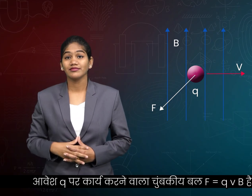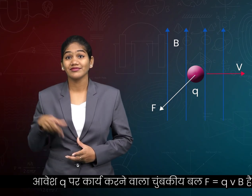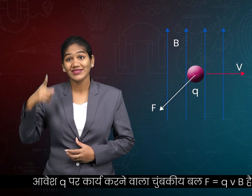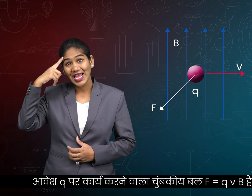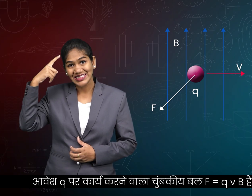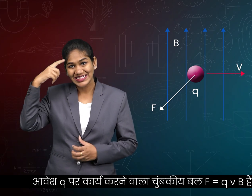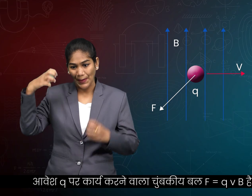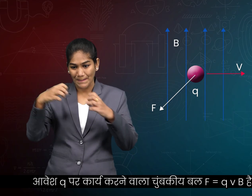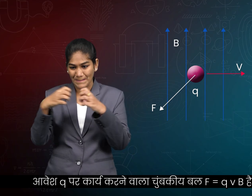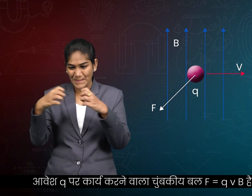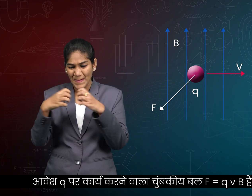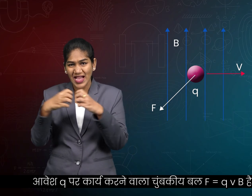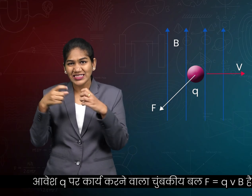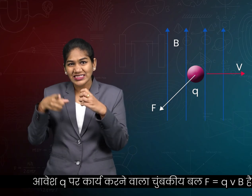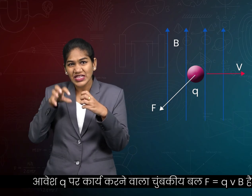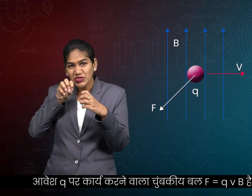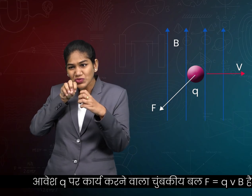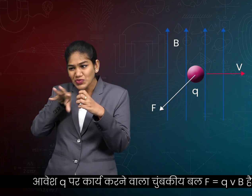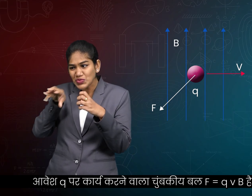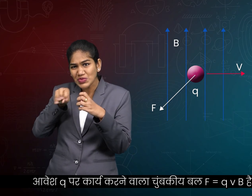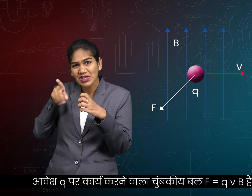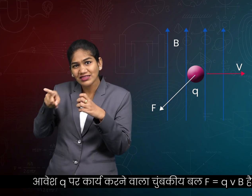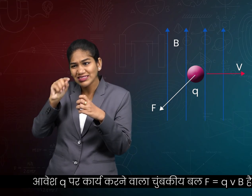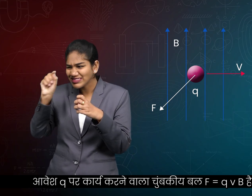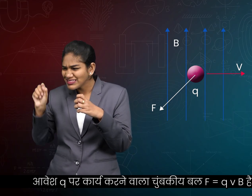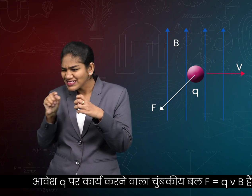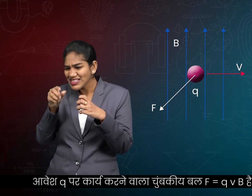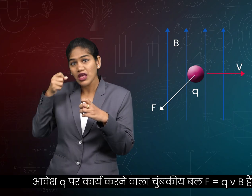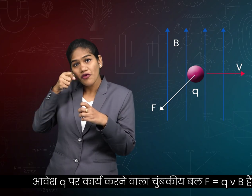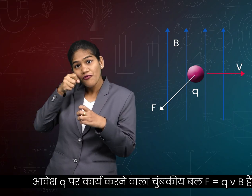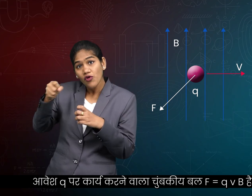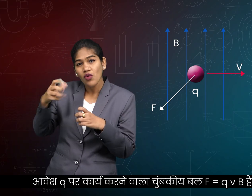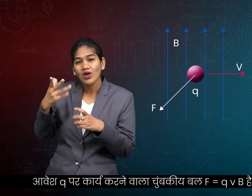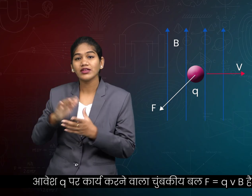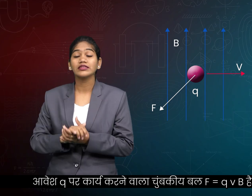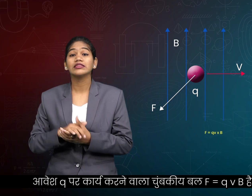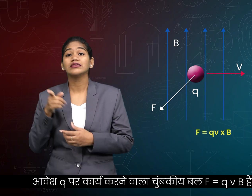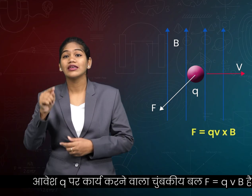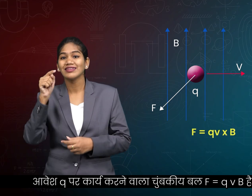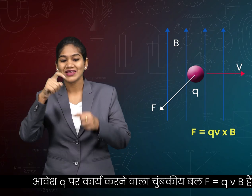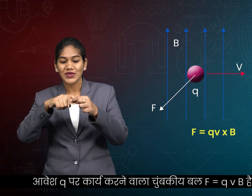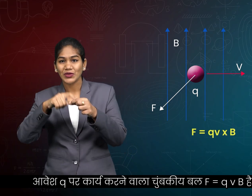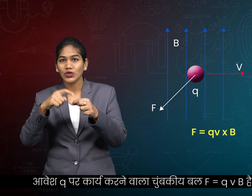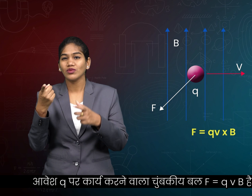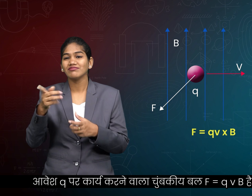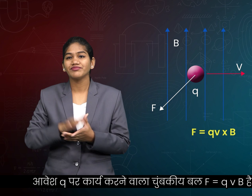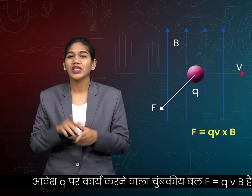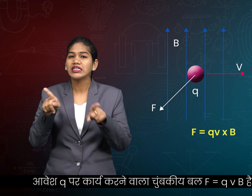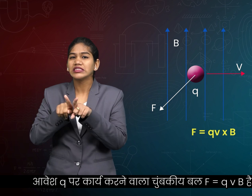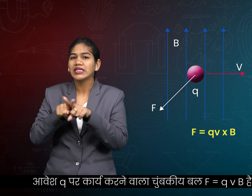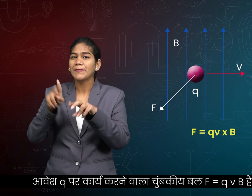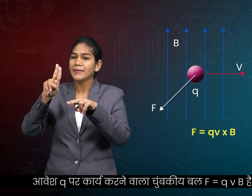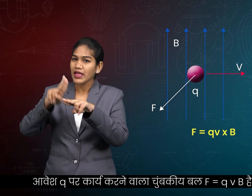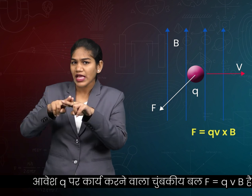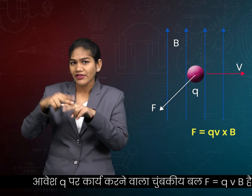आवेश Q पर कार्य करने वाला चुंबकीय बल F इज इक्वल टू क्यू वी